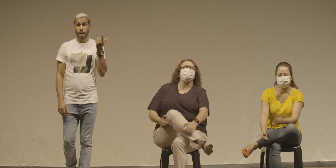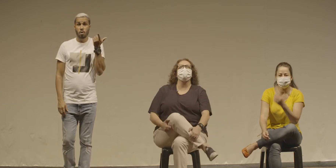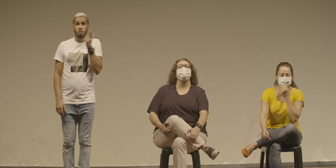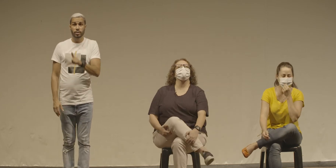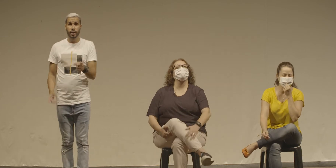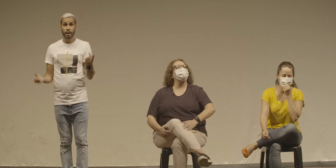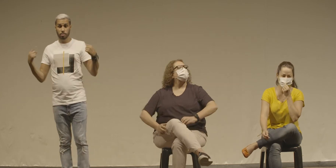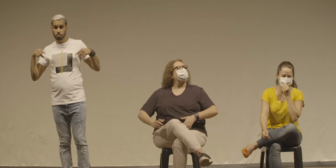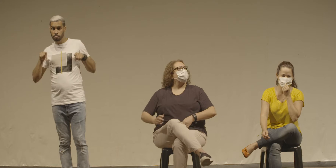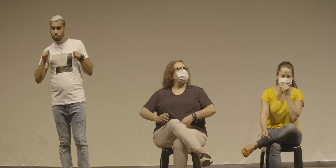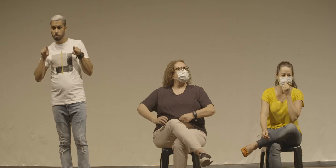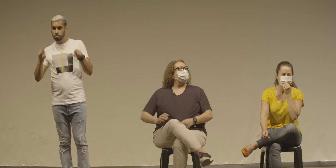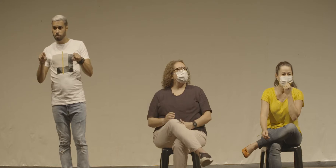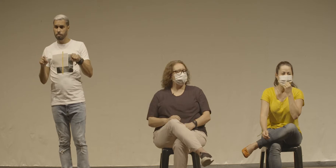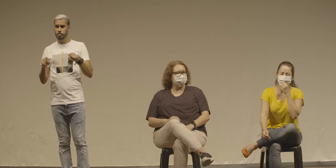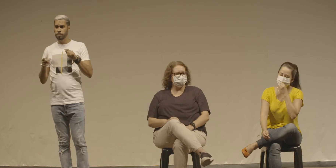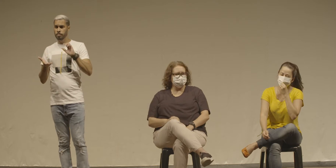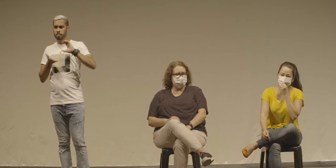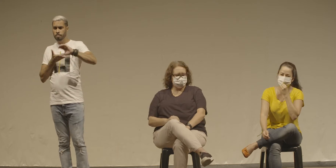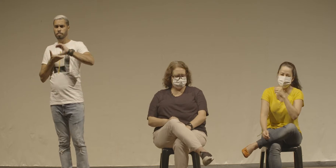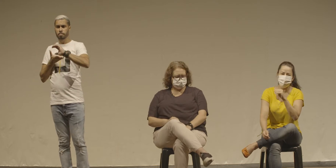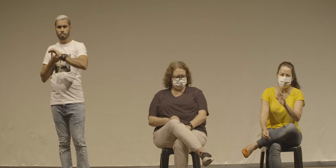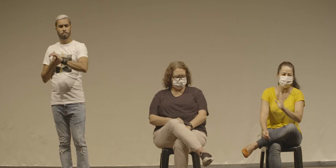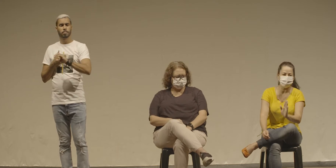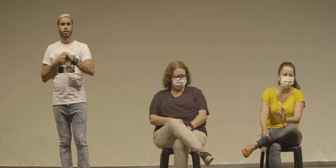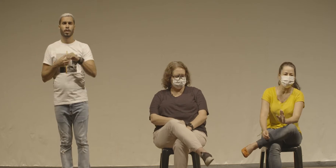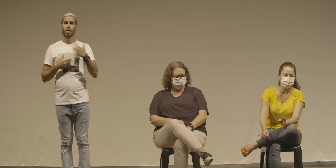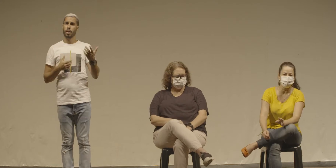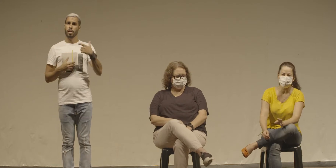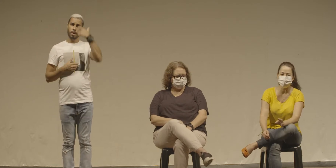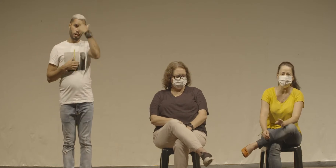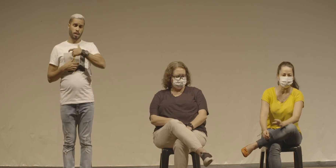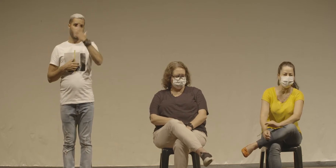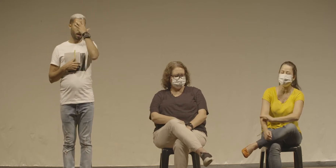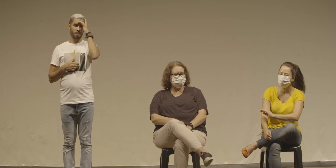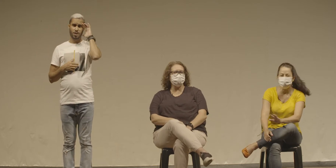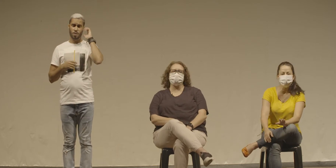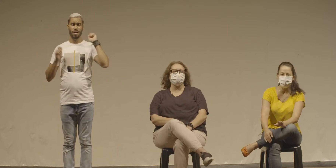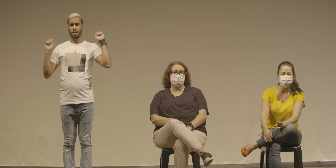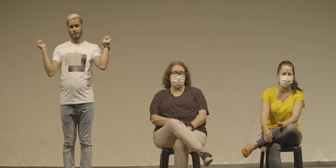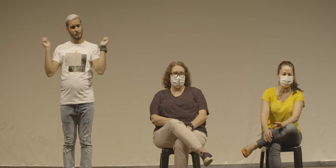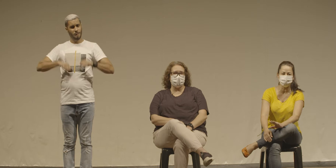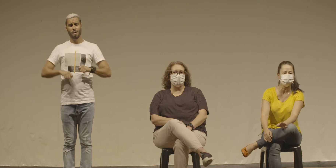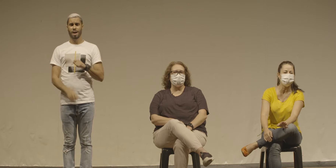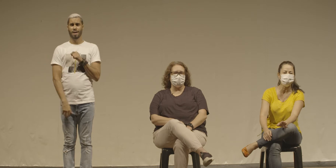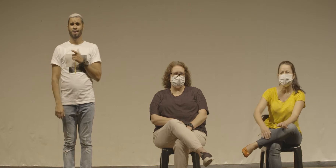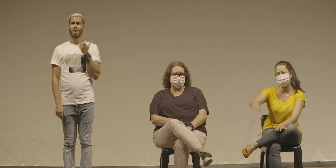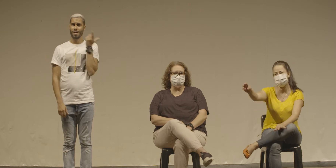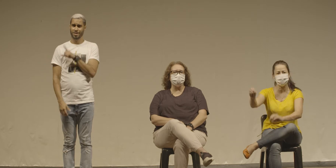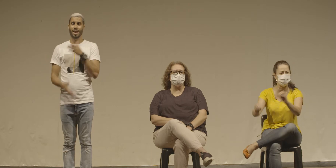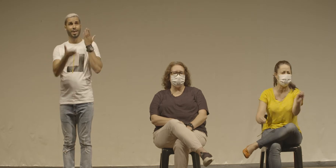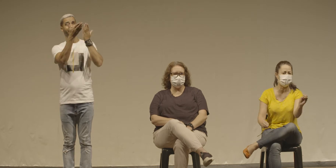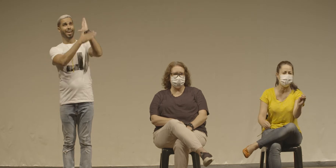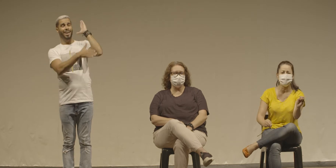conta desse orçamento familiar, ela está completamente apta a fazer um filme de baixo orçamento, porque é tudo do mesmo jeito, é tudo no mesmo lugar.